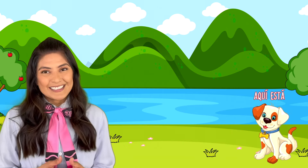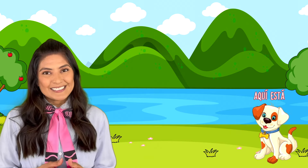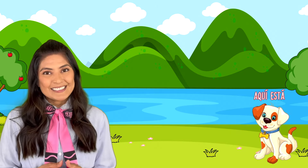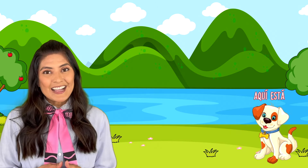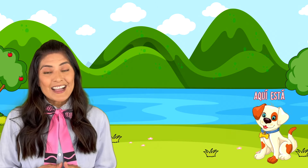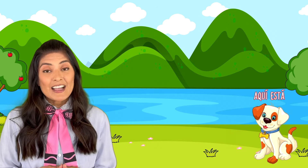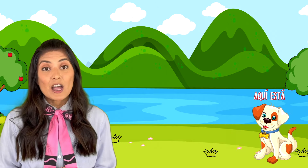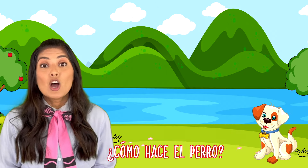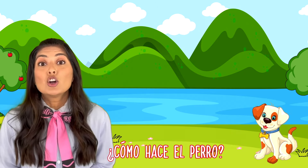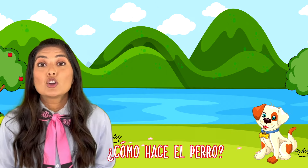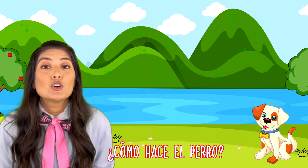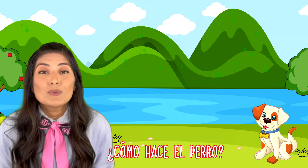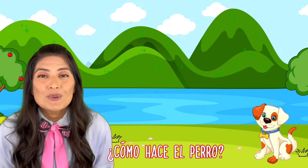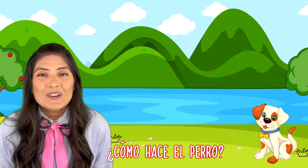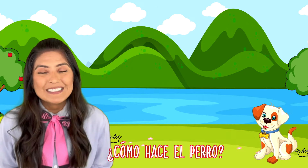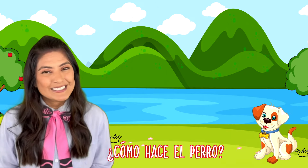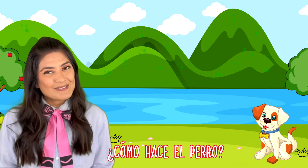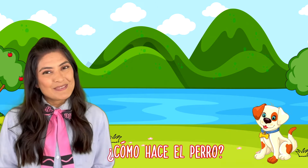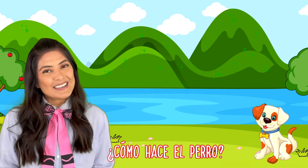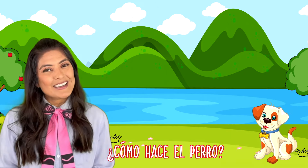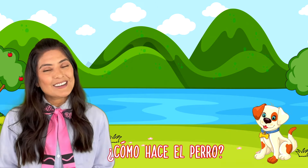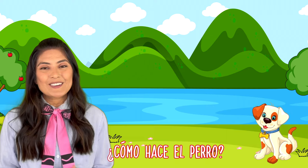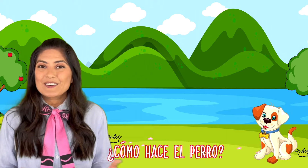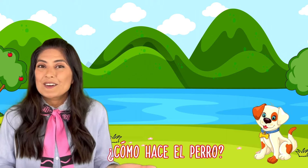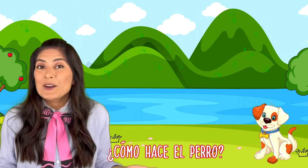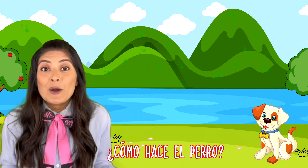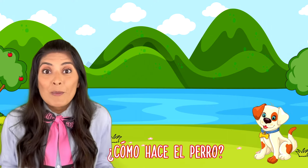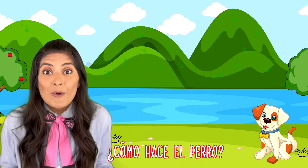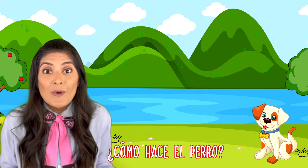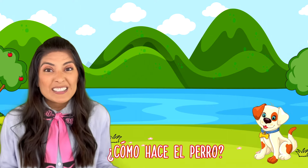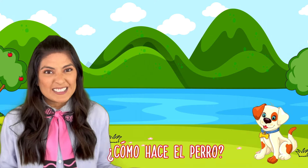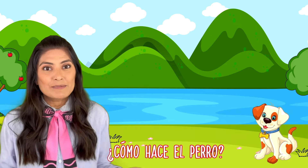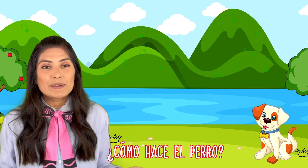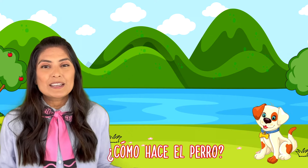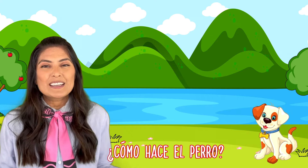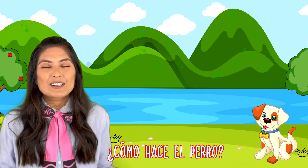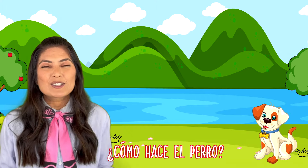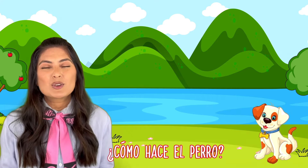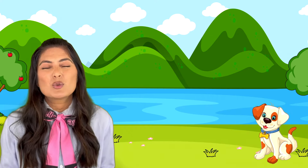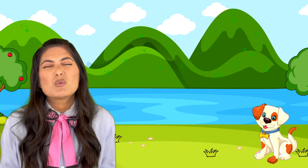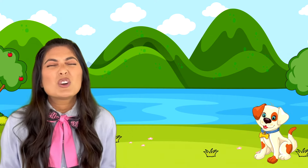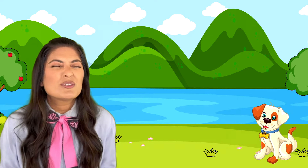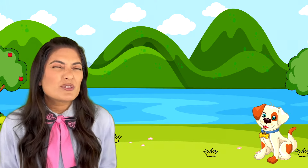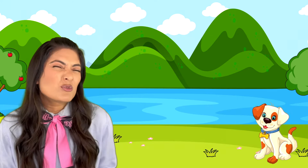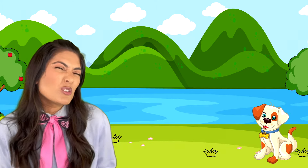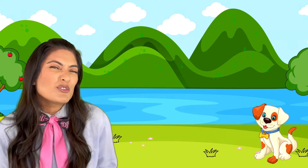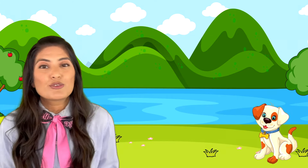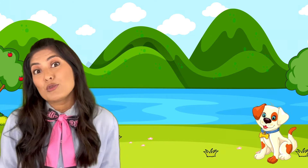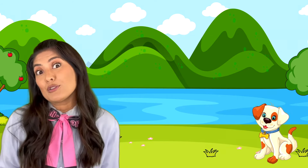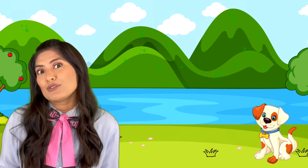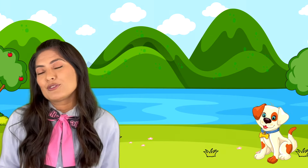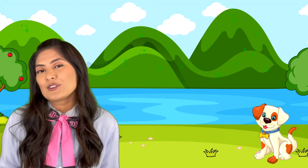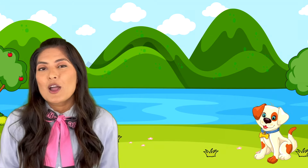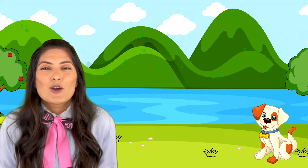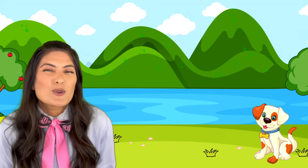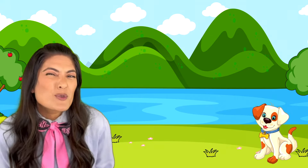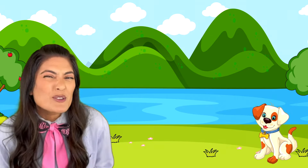está. ¿Cómo hace el perro? ¿Cómo hace el perro? Woof, woof, woof, woof,